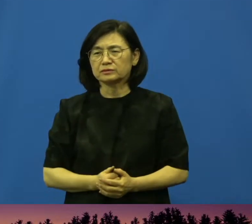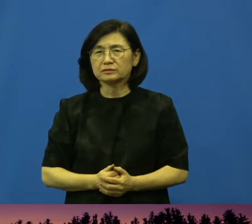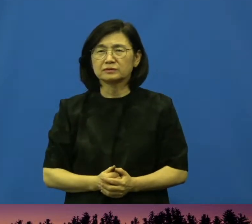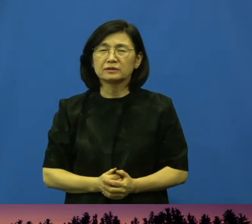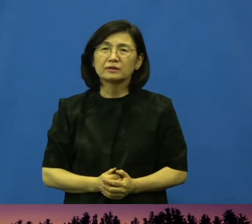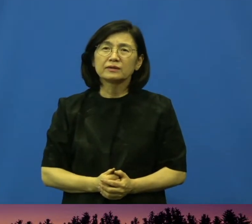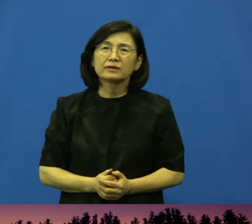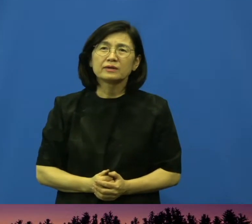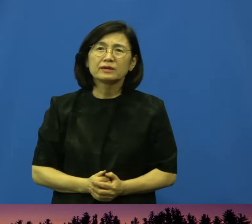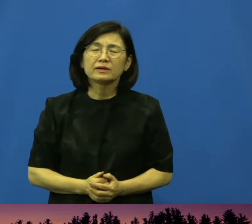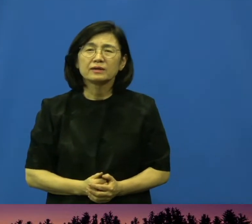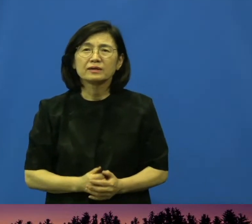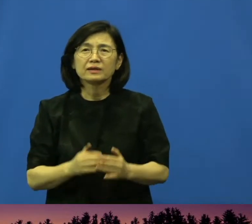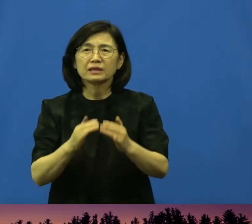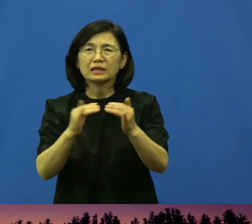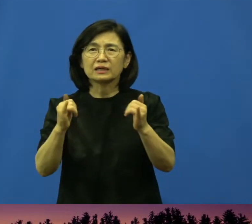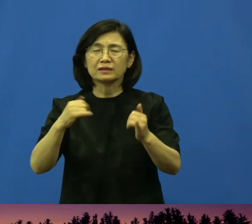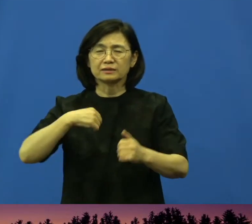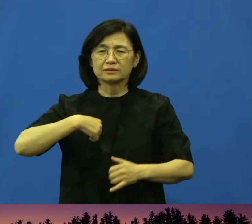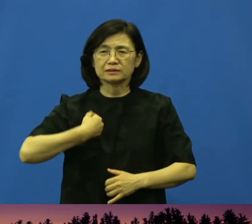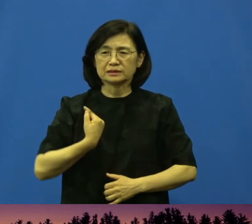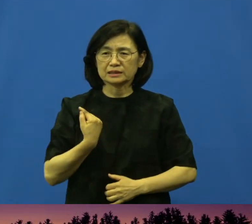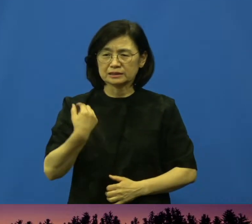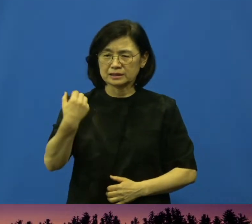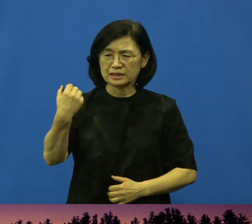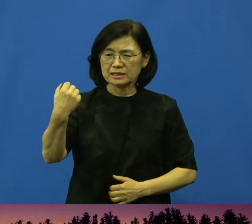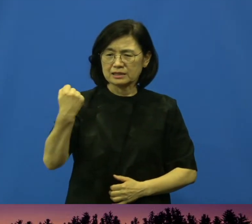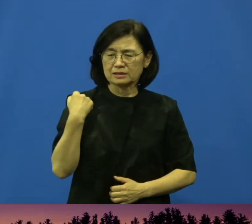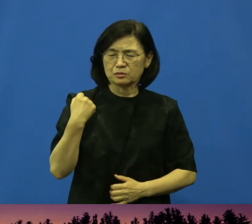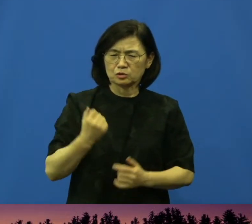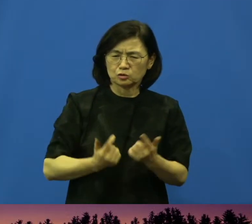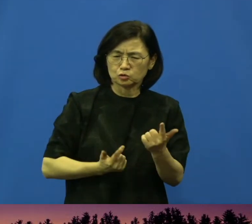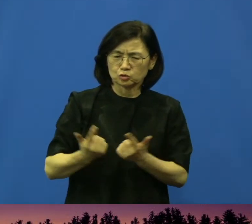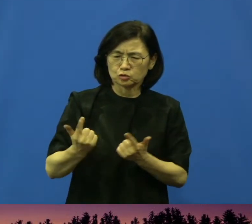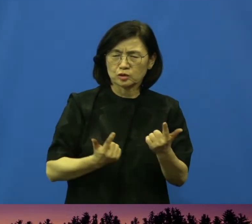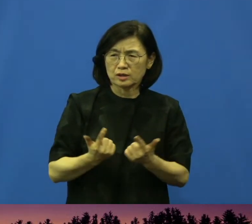여러분, 인간은 자신의 힘을 통제할 능력이 부족합니다.